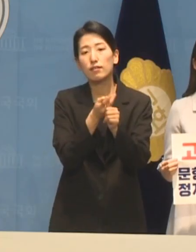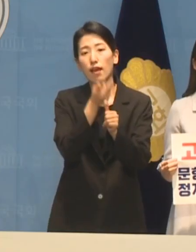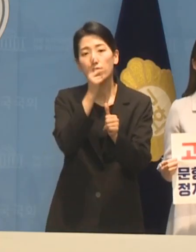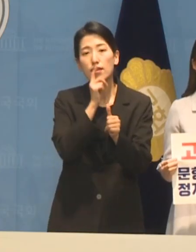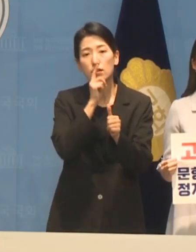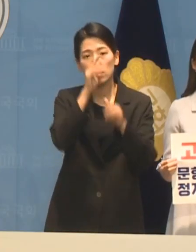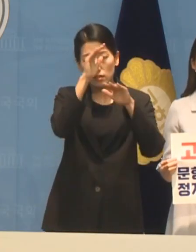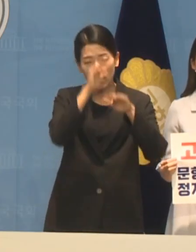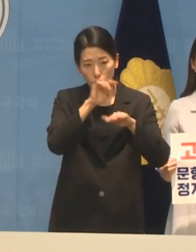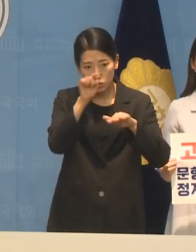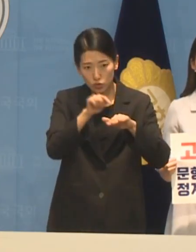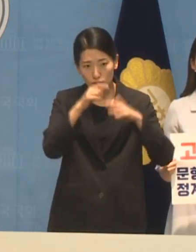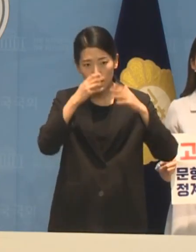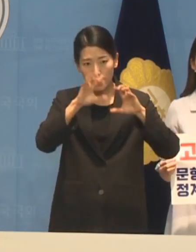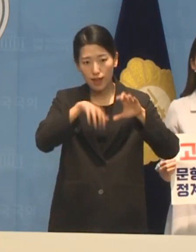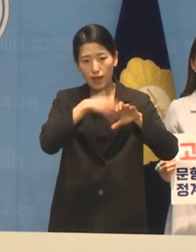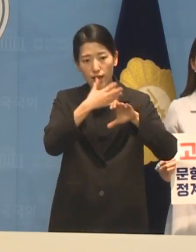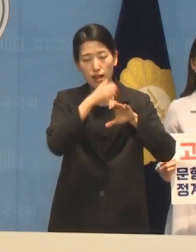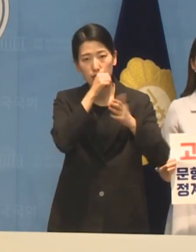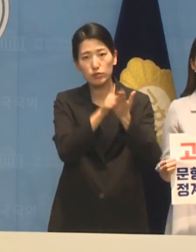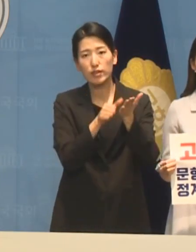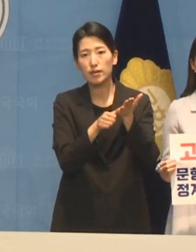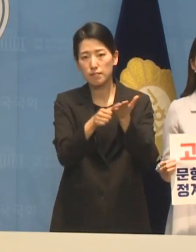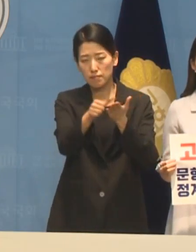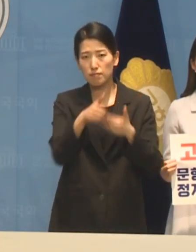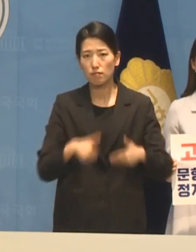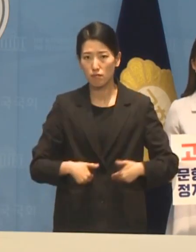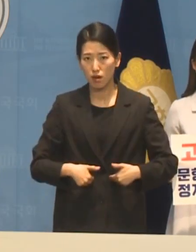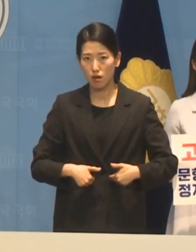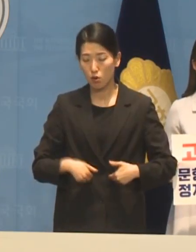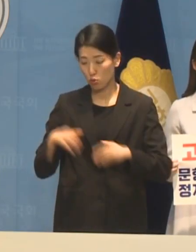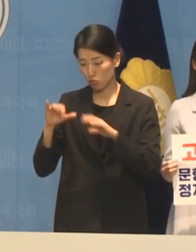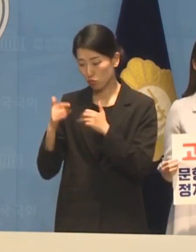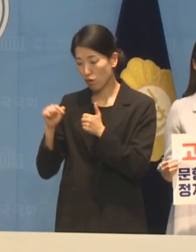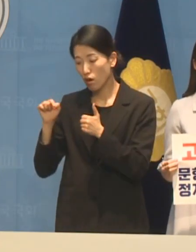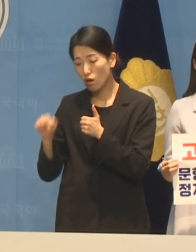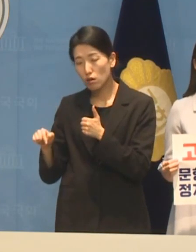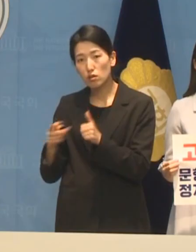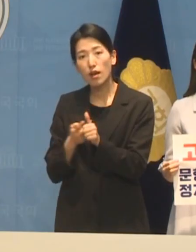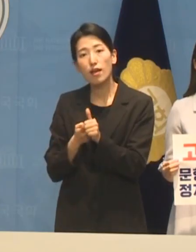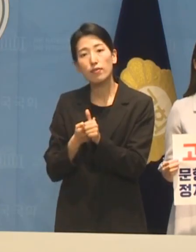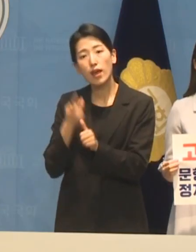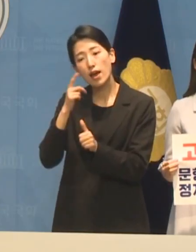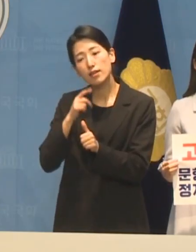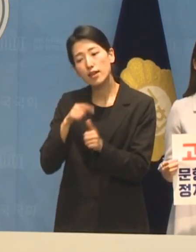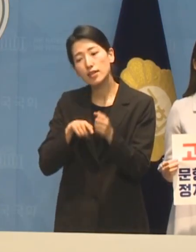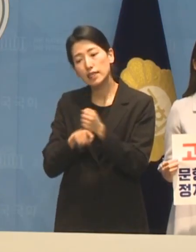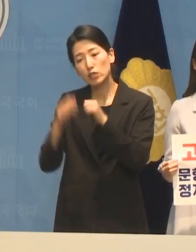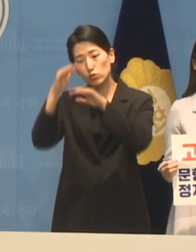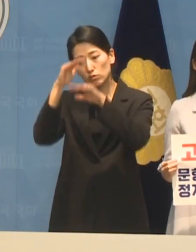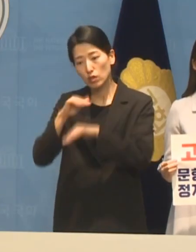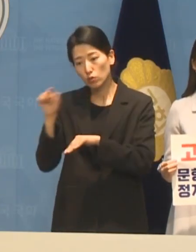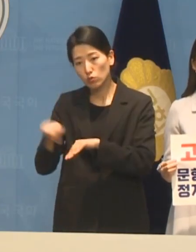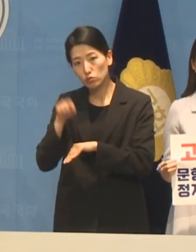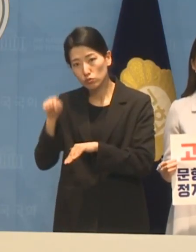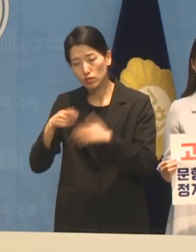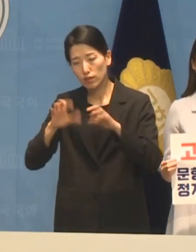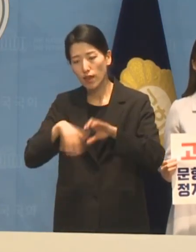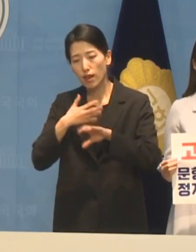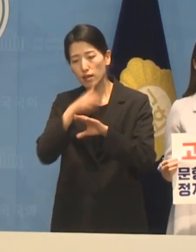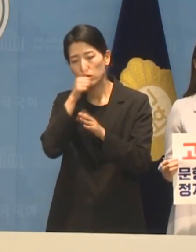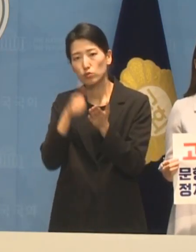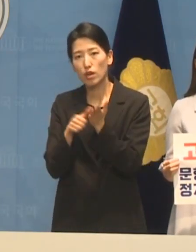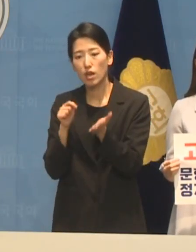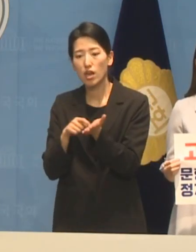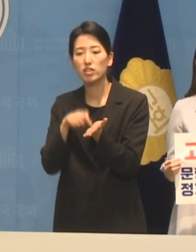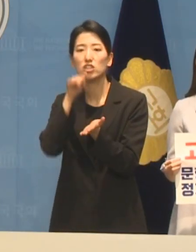합니다. 국회가 내란죄를 소추 사유에서 배제한 소추서의 변경을 허가할 수 없음에도